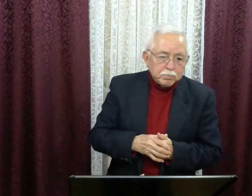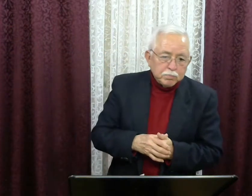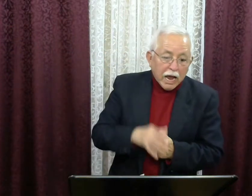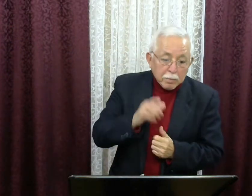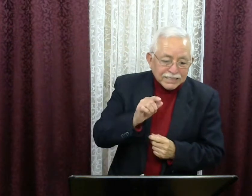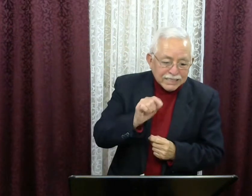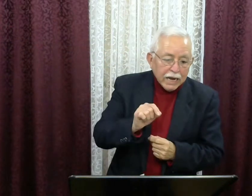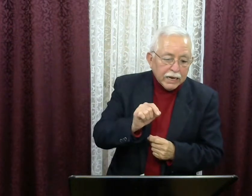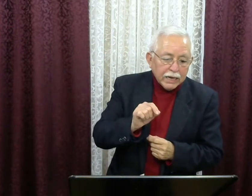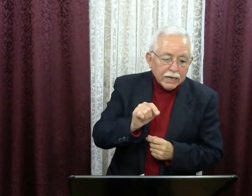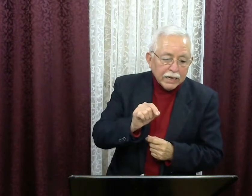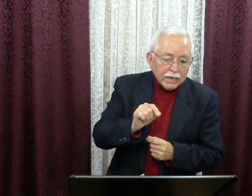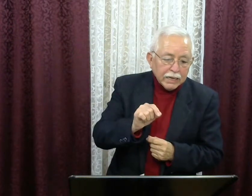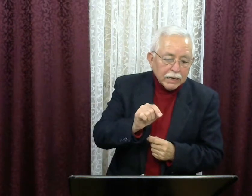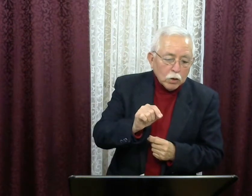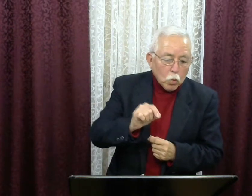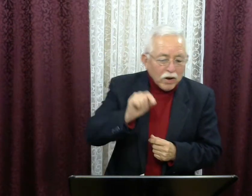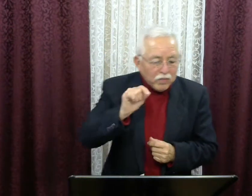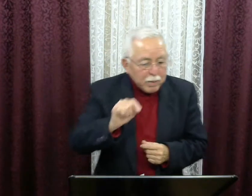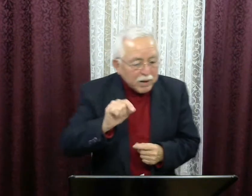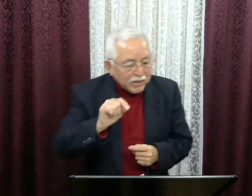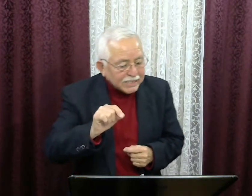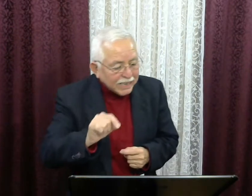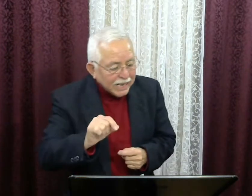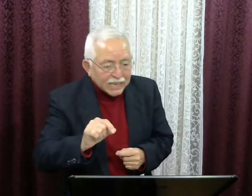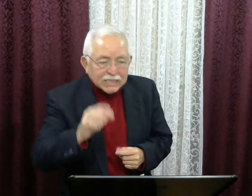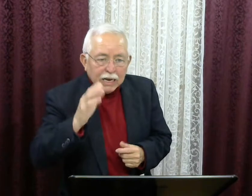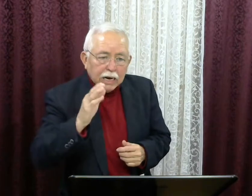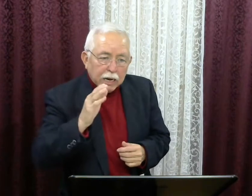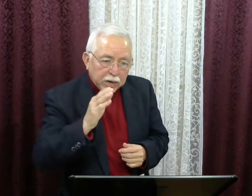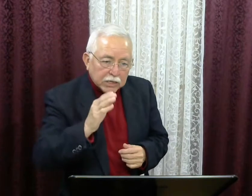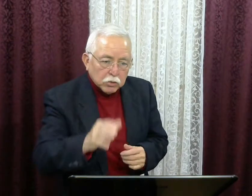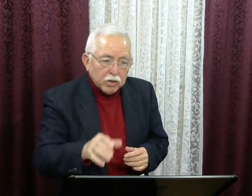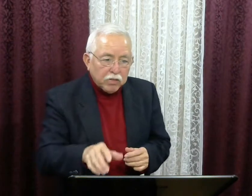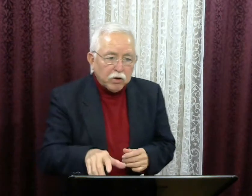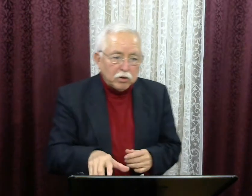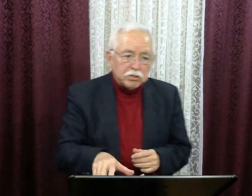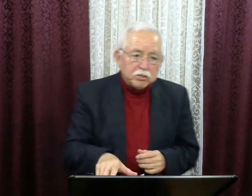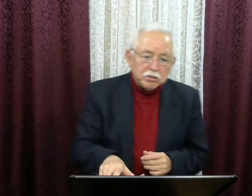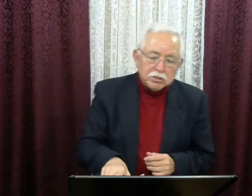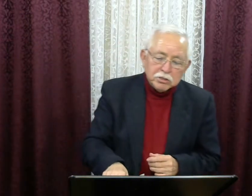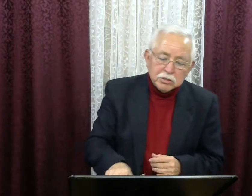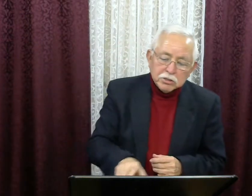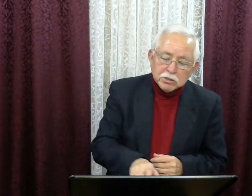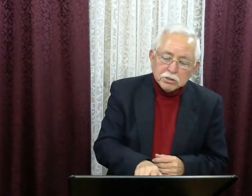el mensaje o el tema de este día es la plenitud de Dios.